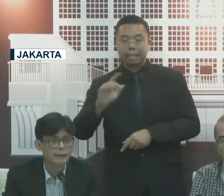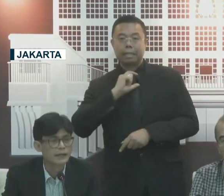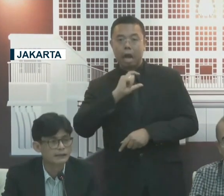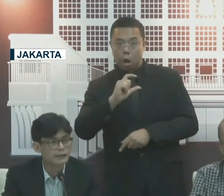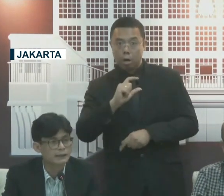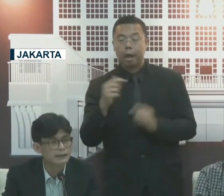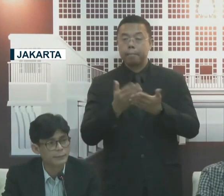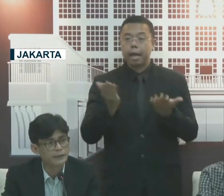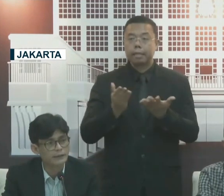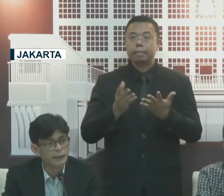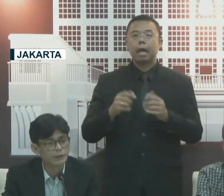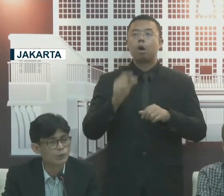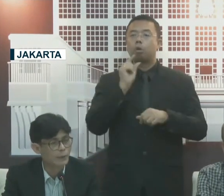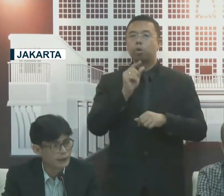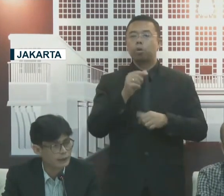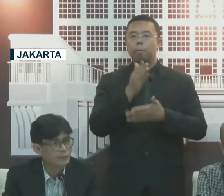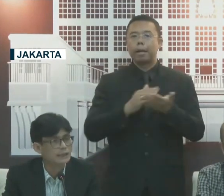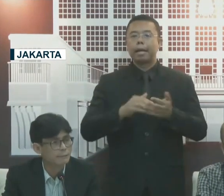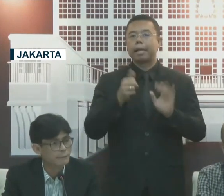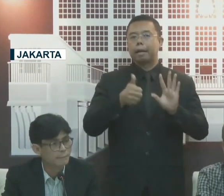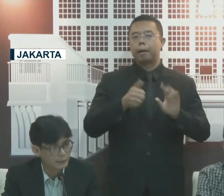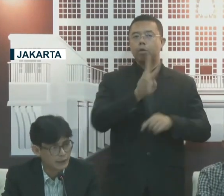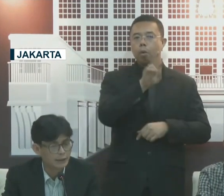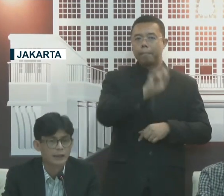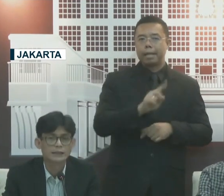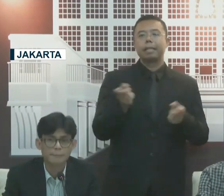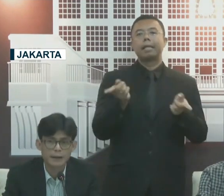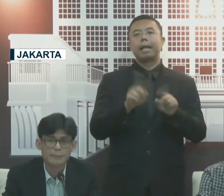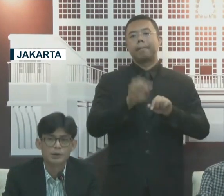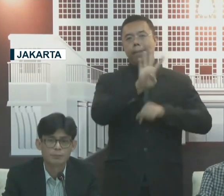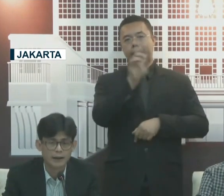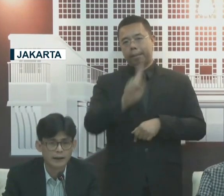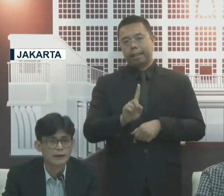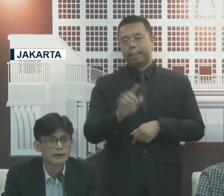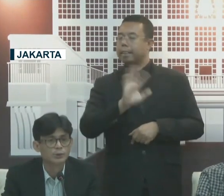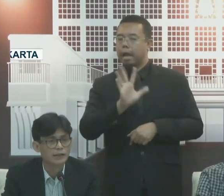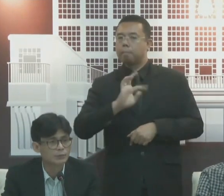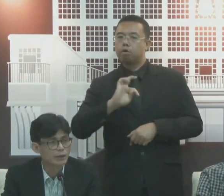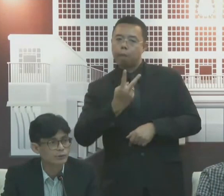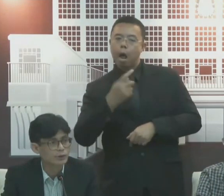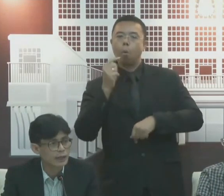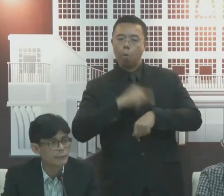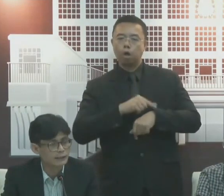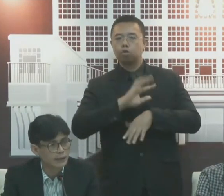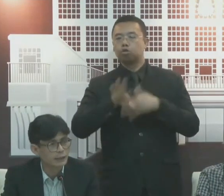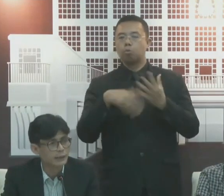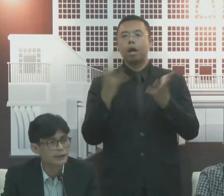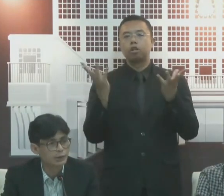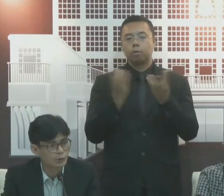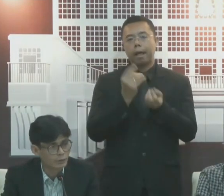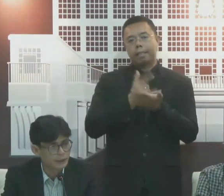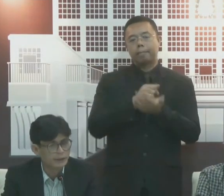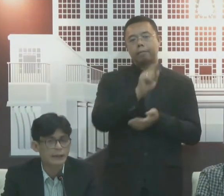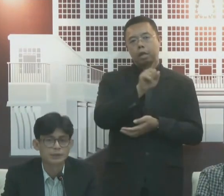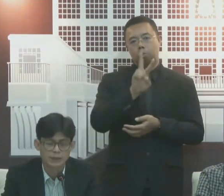paslon yang biasanya di segmen keenam itu 2 menit menjadi 4 menit tanpa mengubah durasi waktu total pelaksanaan